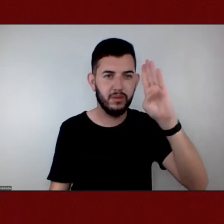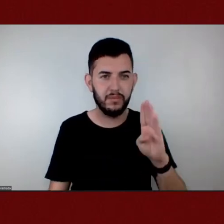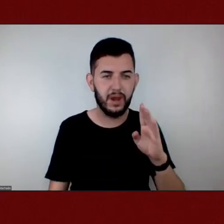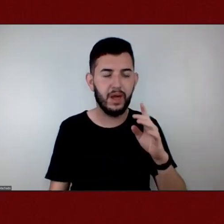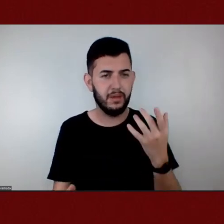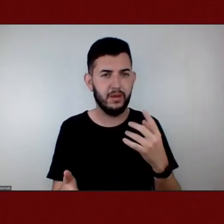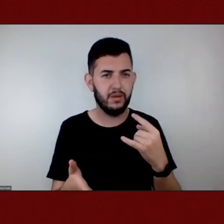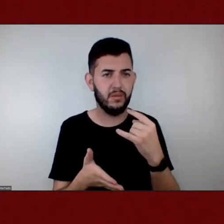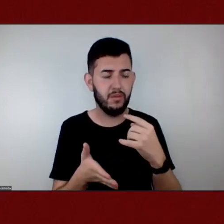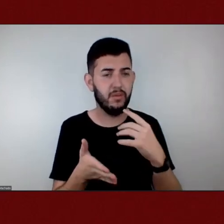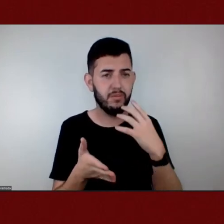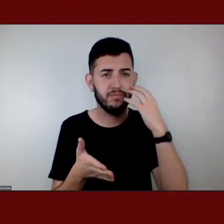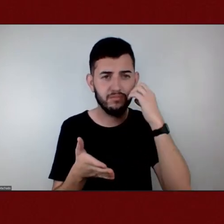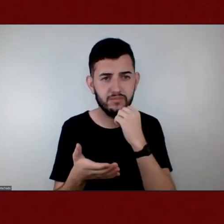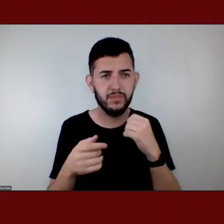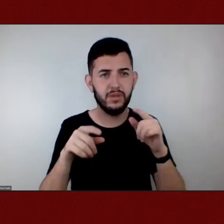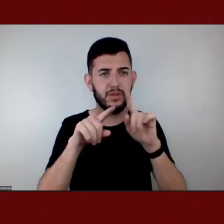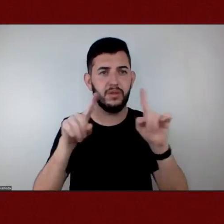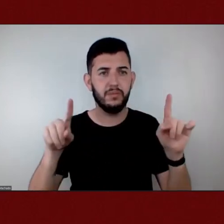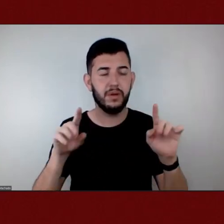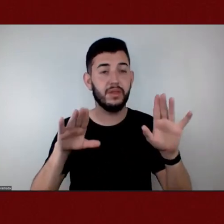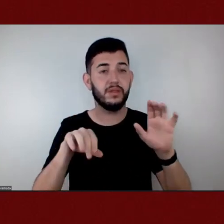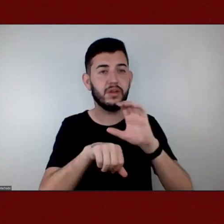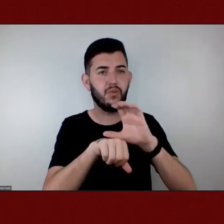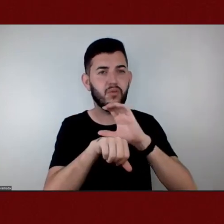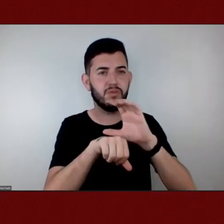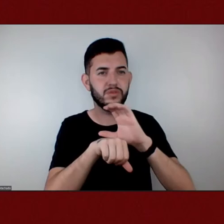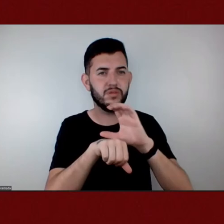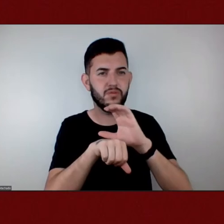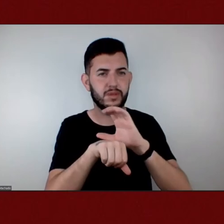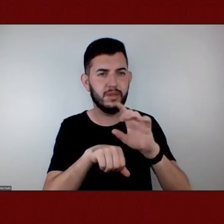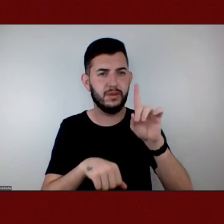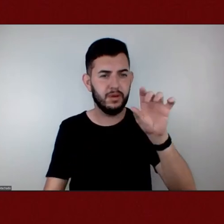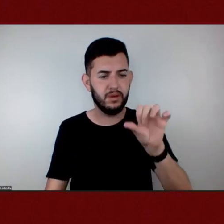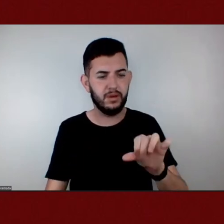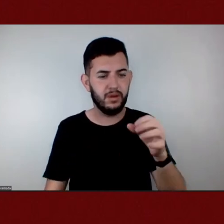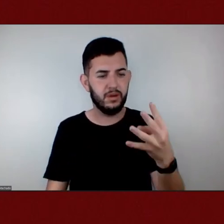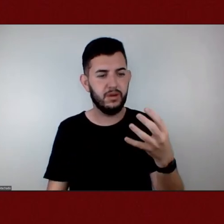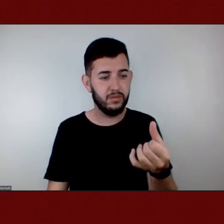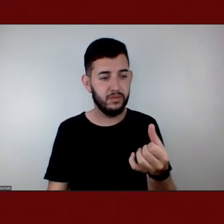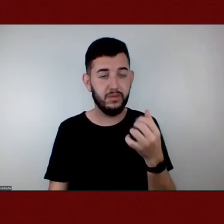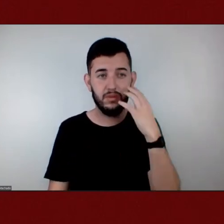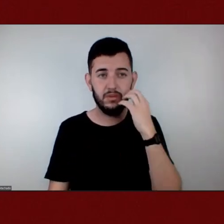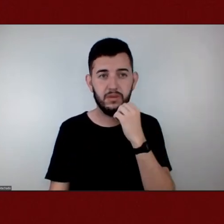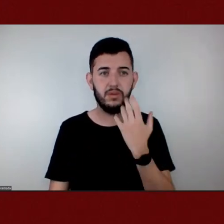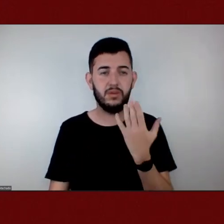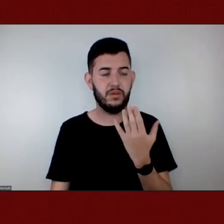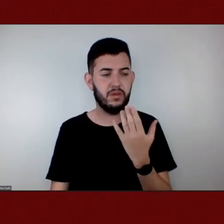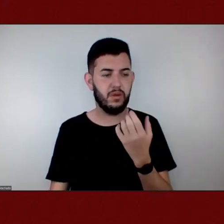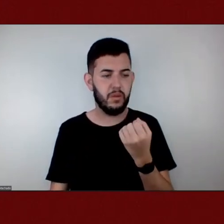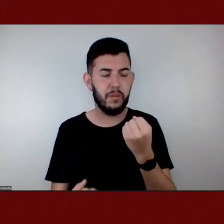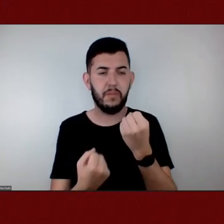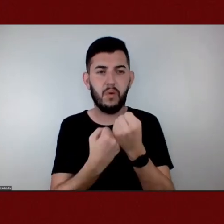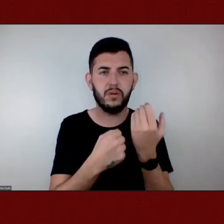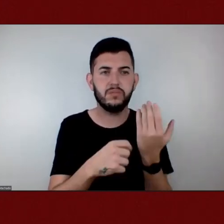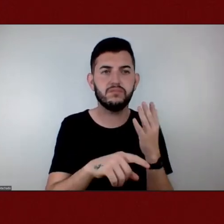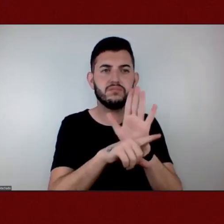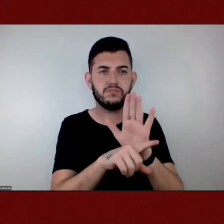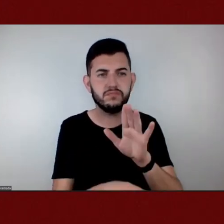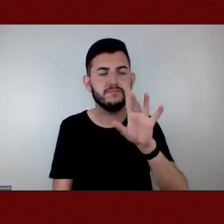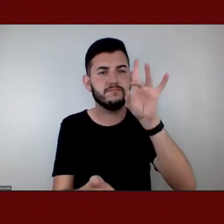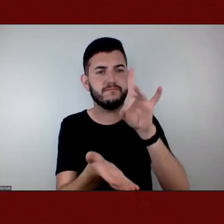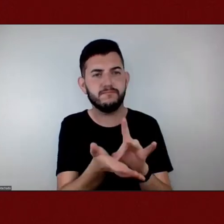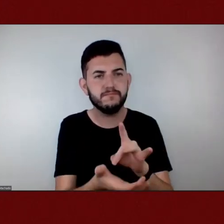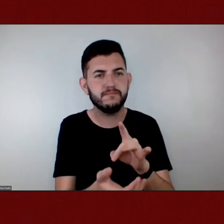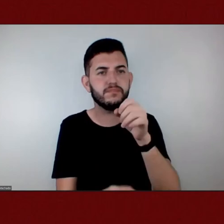a Constituição de 1946, para a qual contribuíram dignamente. Portaram-se,